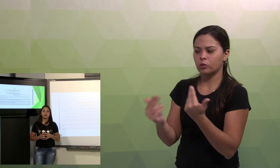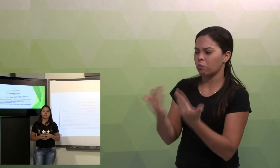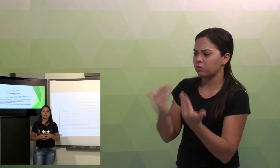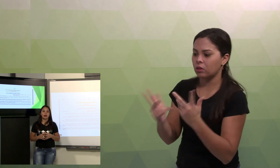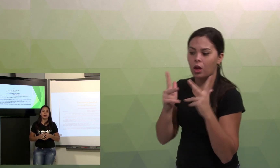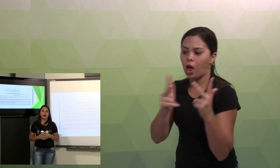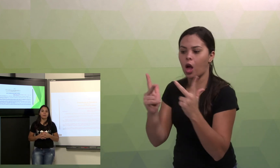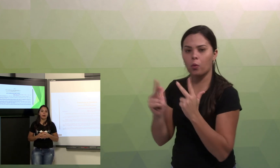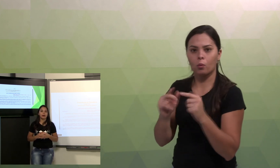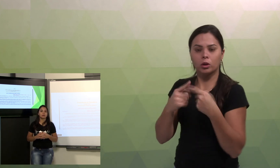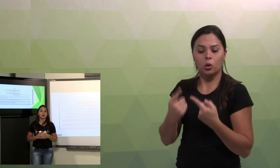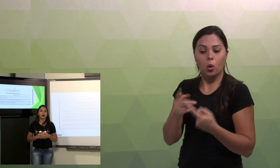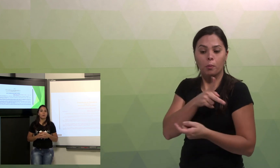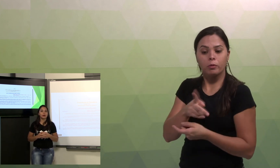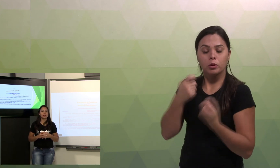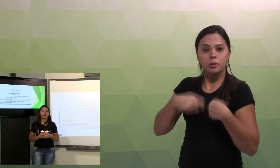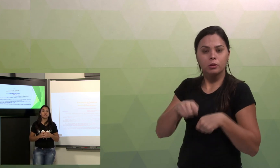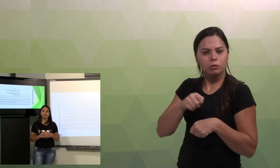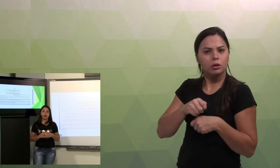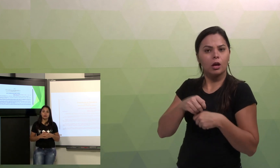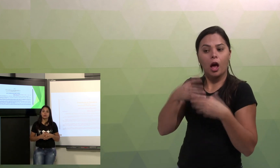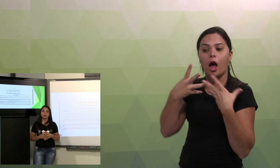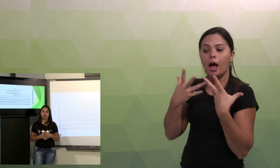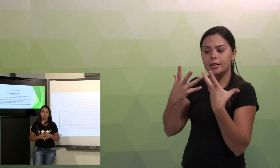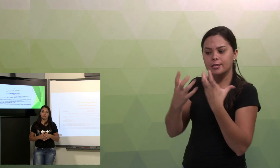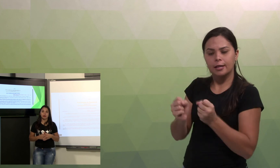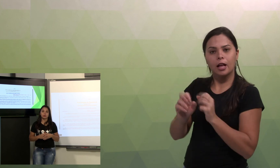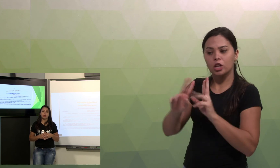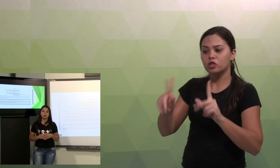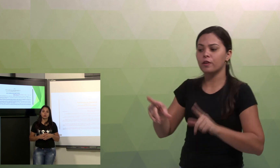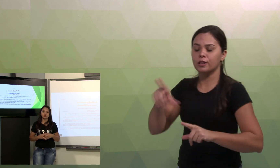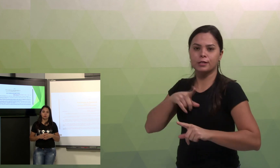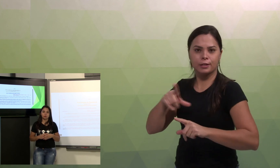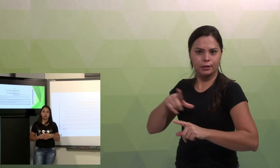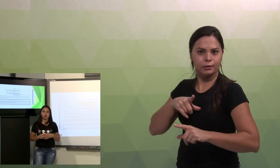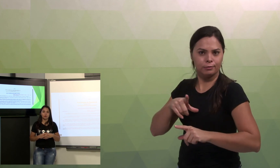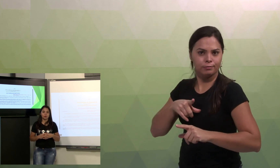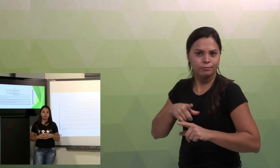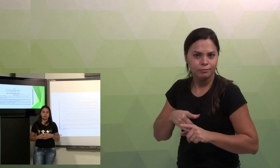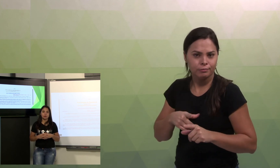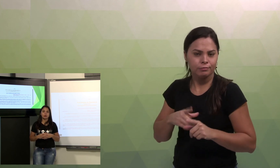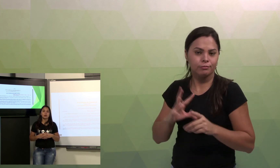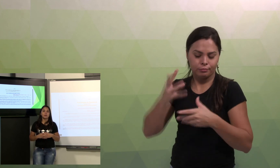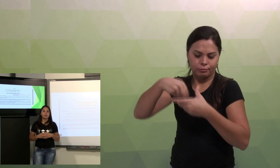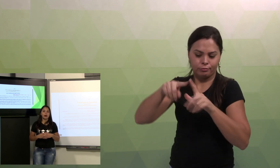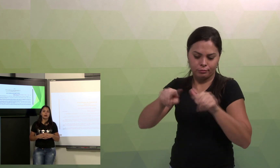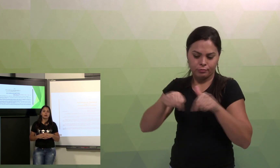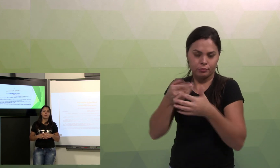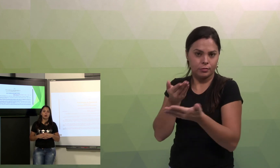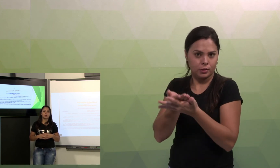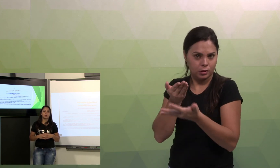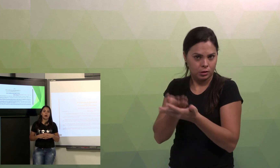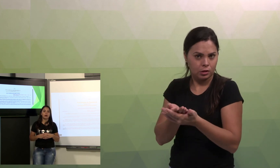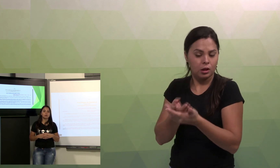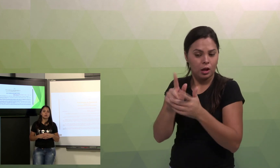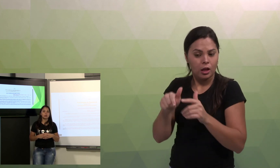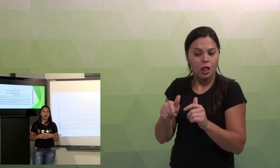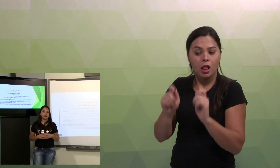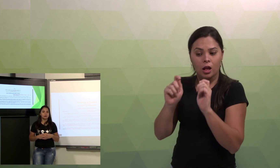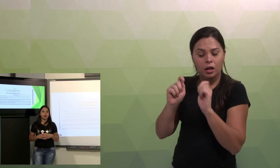professores devem estar abertos a compreender as diferenças educacionais dos alunos surdos e ouvintes, para que